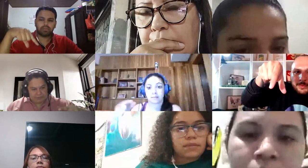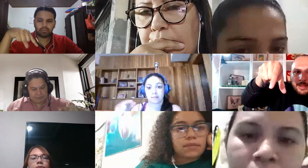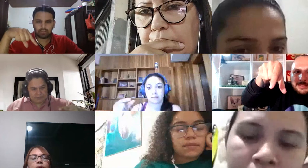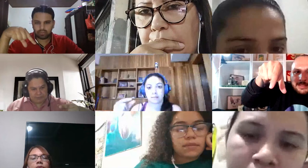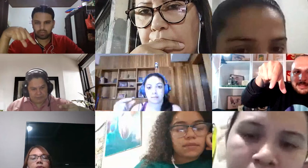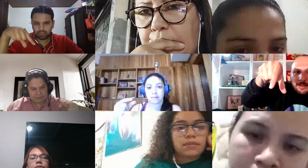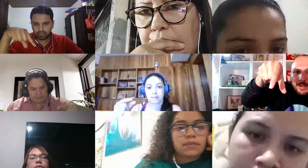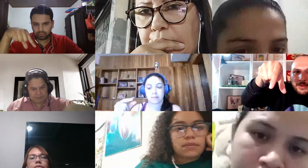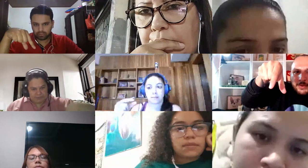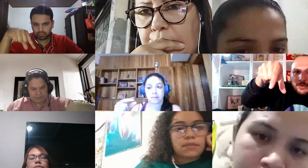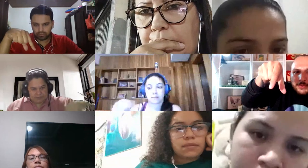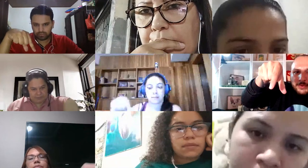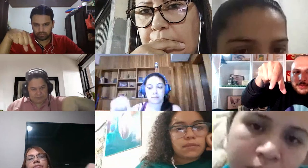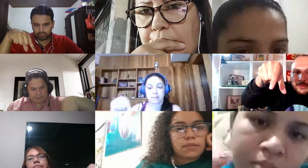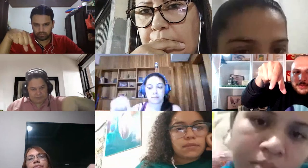Aquí abajo.